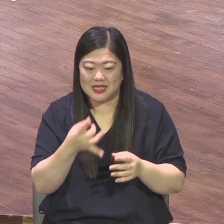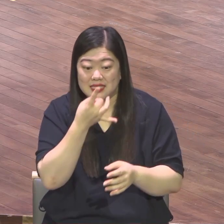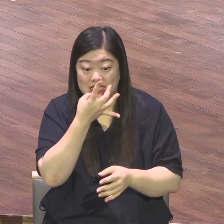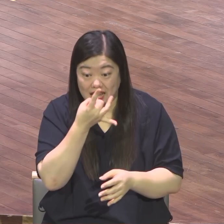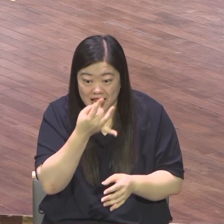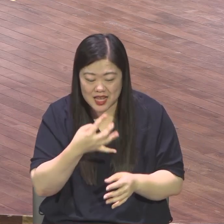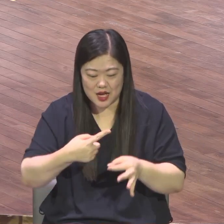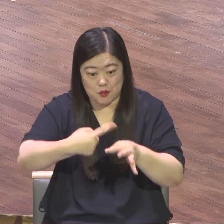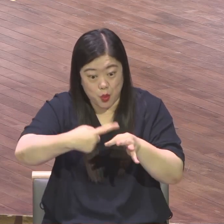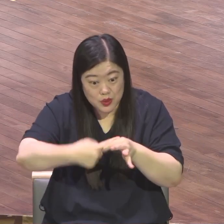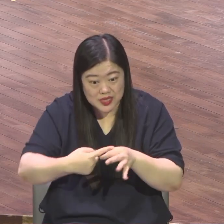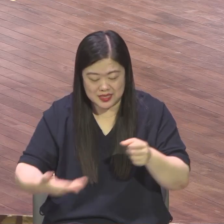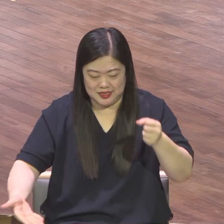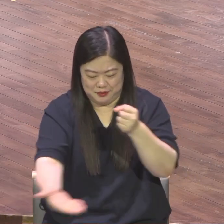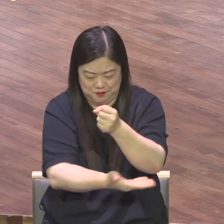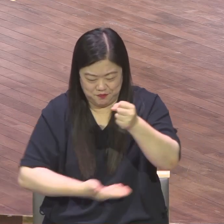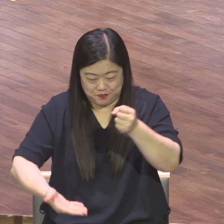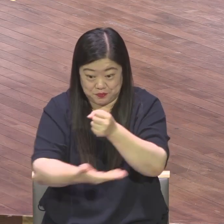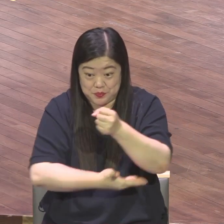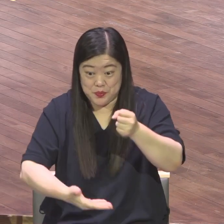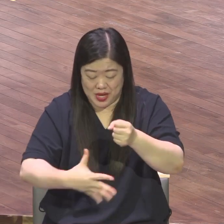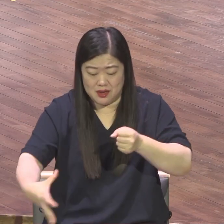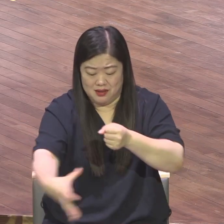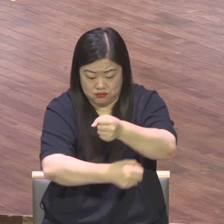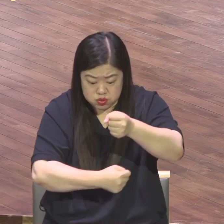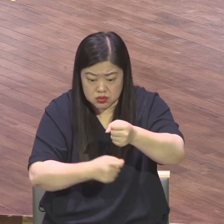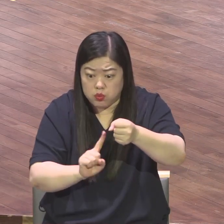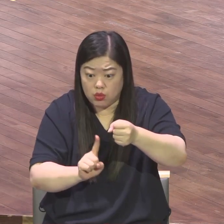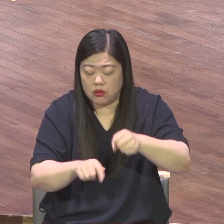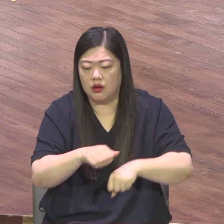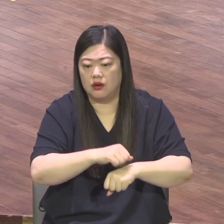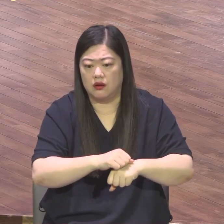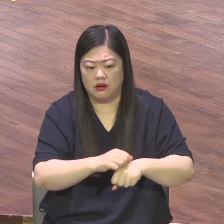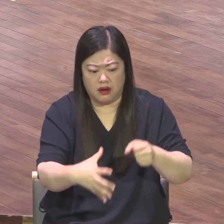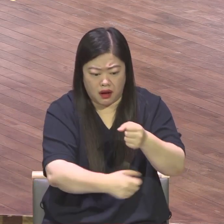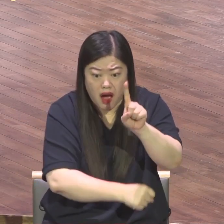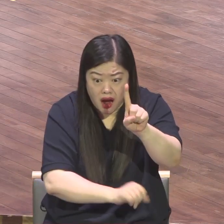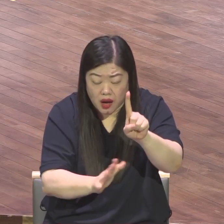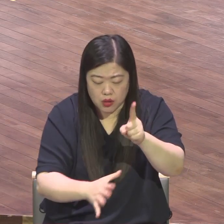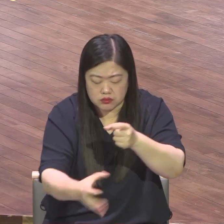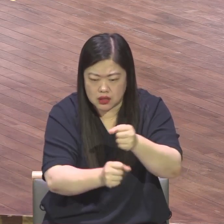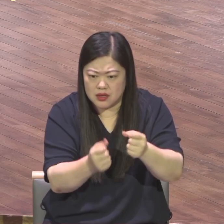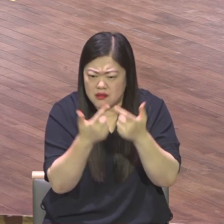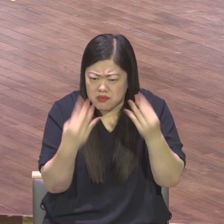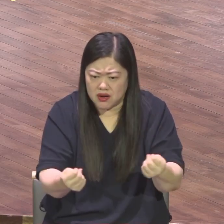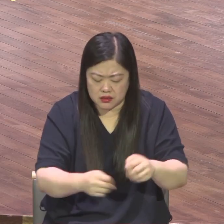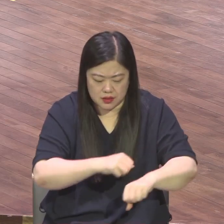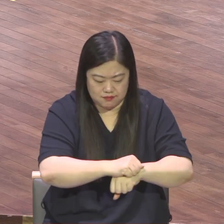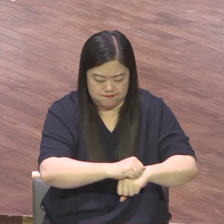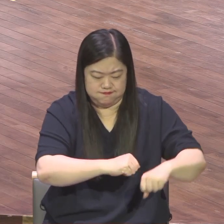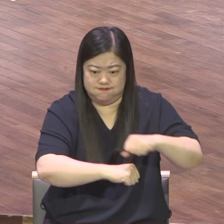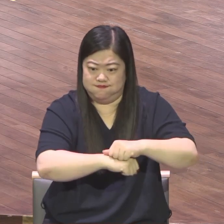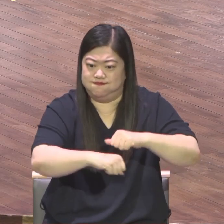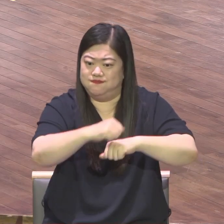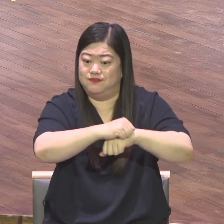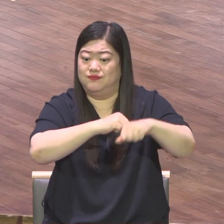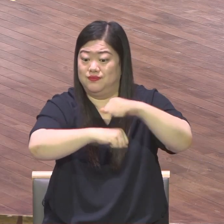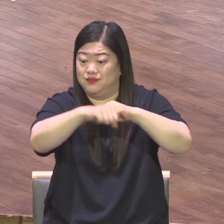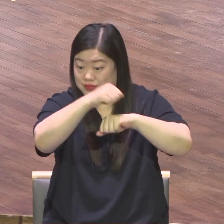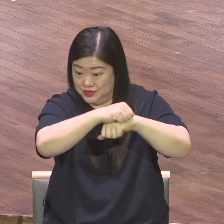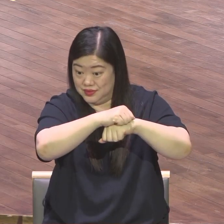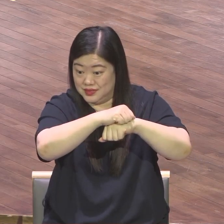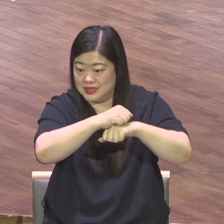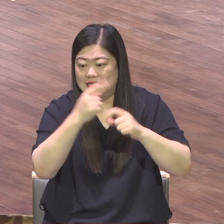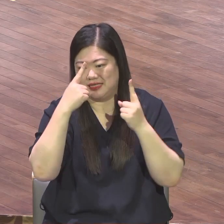곡식도 풍년이 되려고 그러면 하나님께서 하늘에 비를 주고 햇빛도 주고